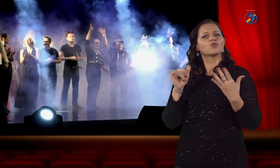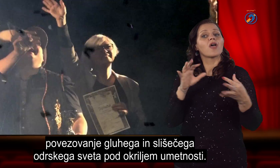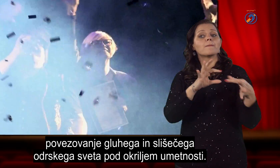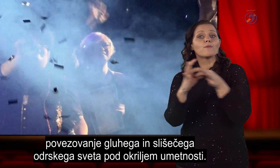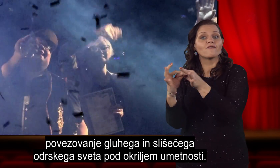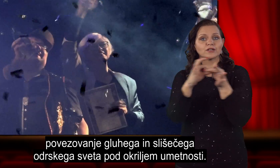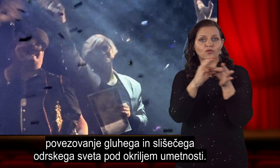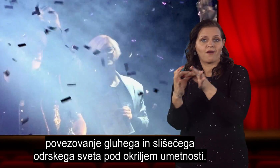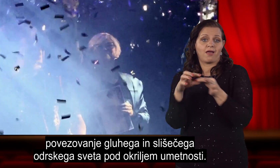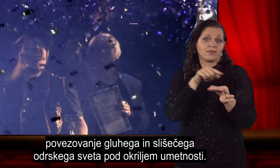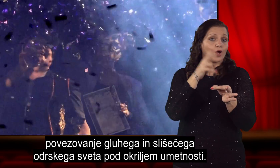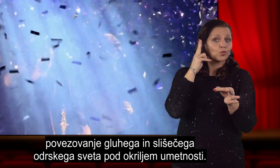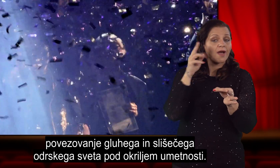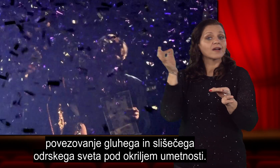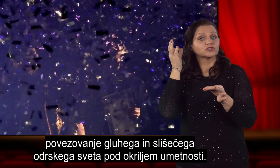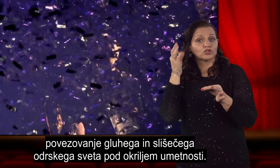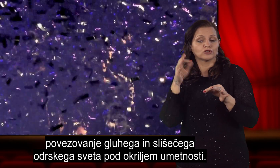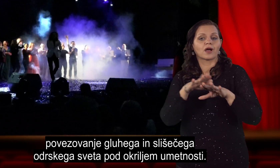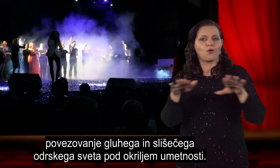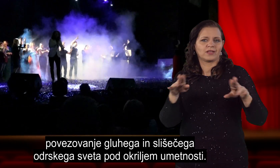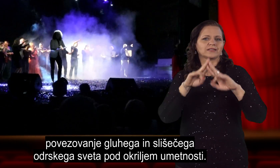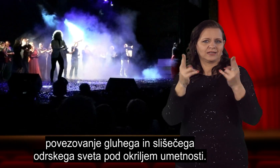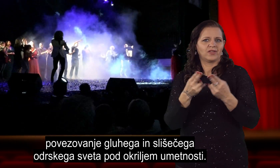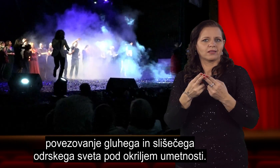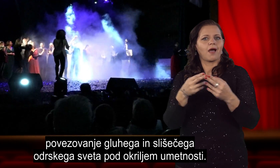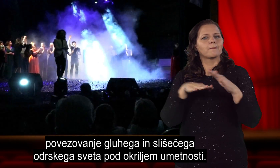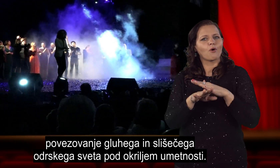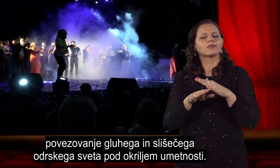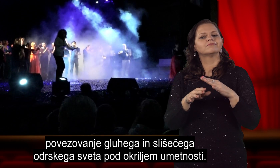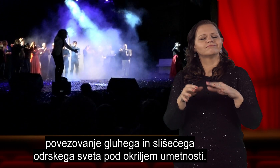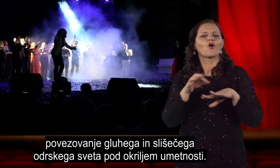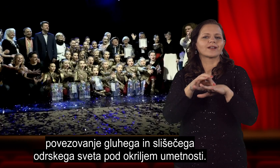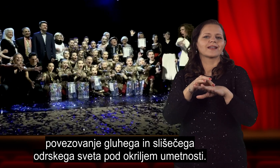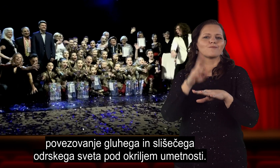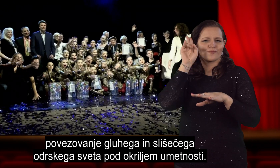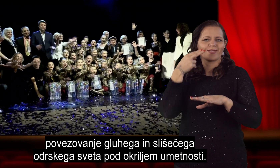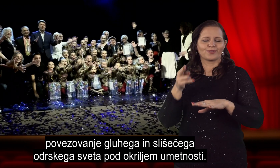gluhega in slišečega odrskega sveta pod okriljem umetnosti.